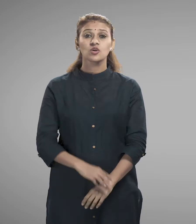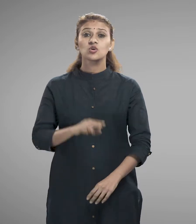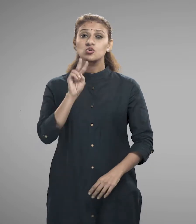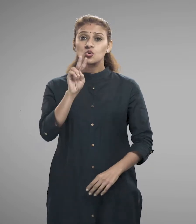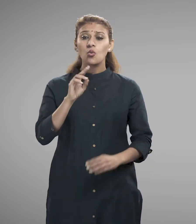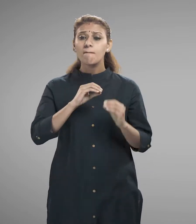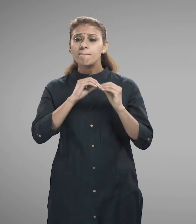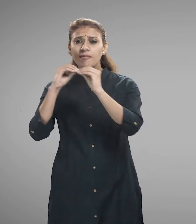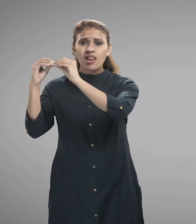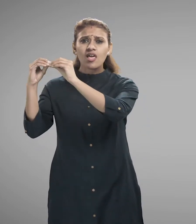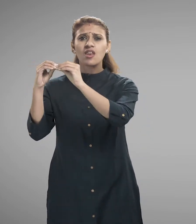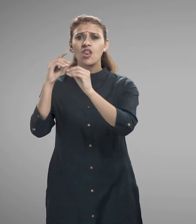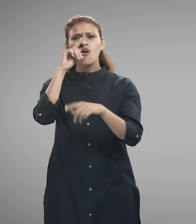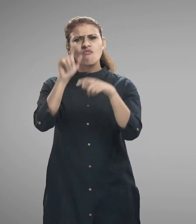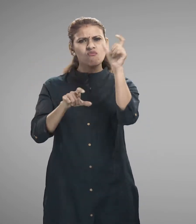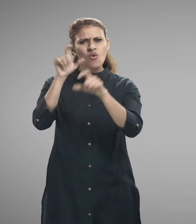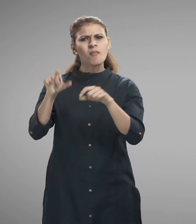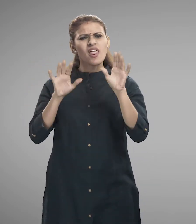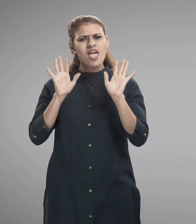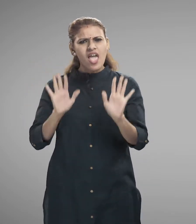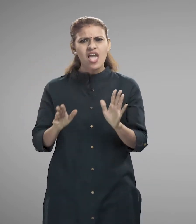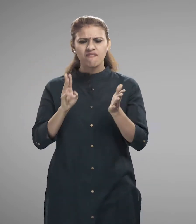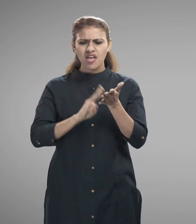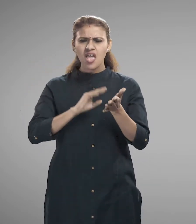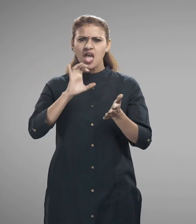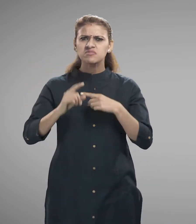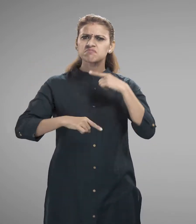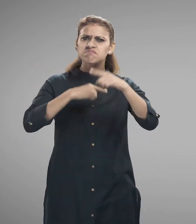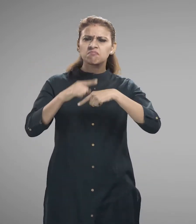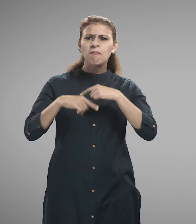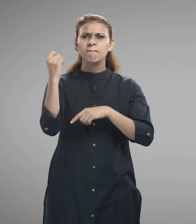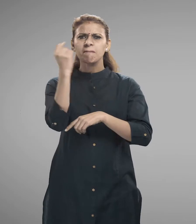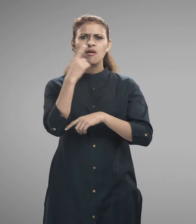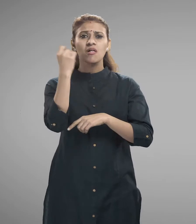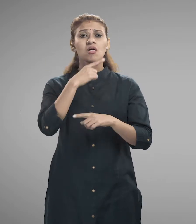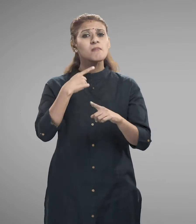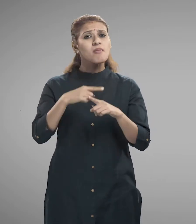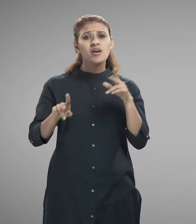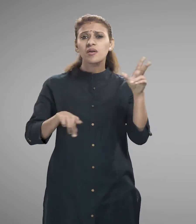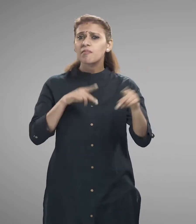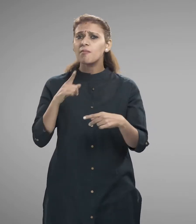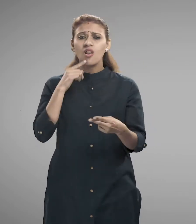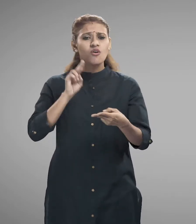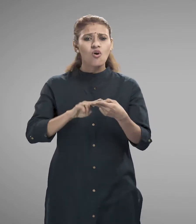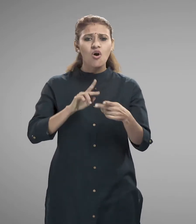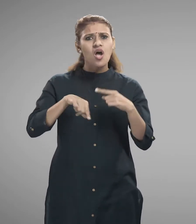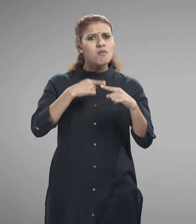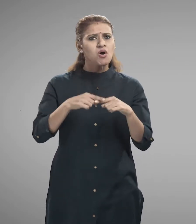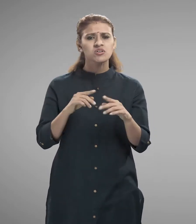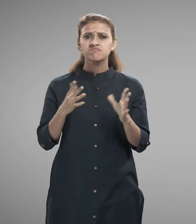हर महीने लगभग 2 अरब स्त्रियों को मासिक धर्म होता है, फिर भी हम इसके बारे में बात नहीं